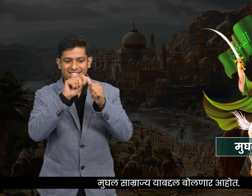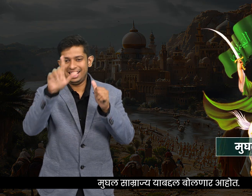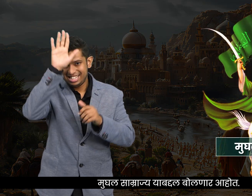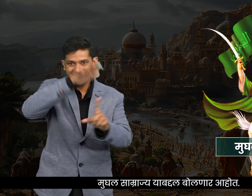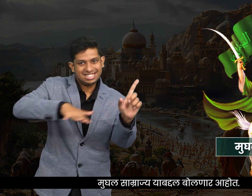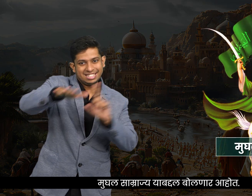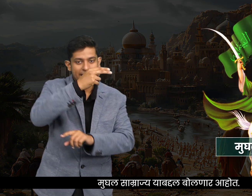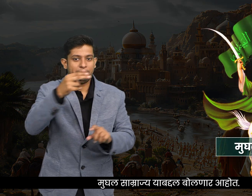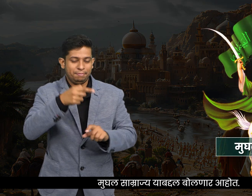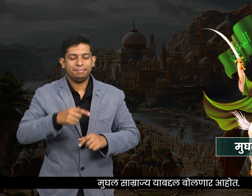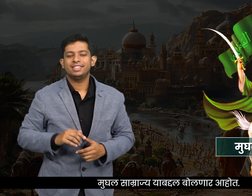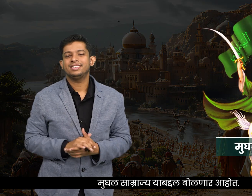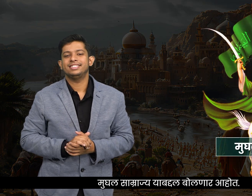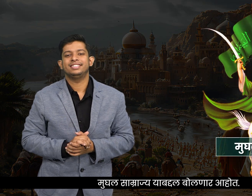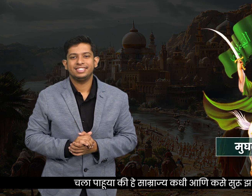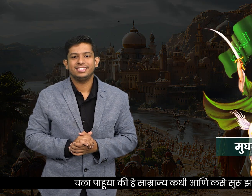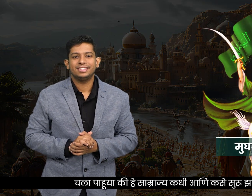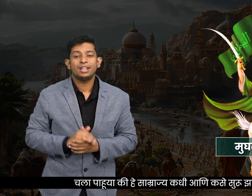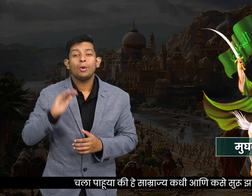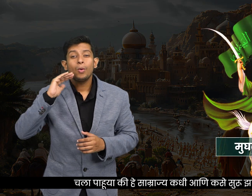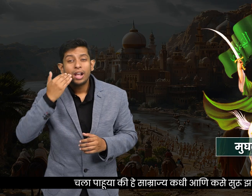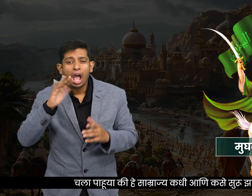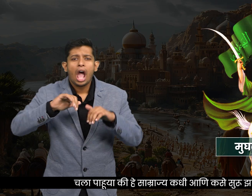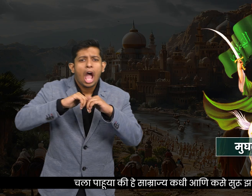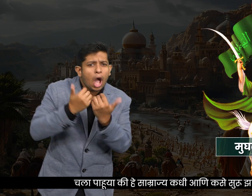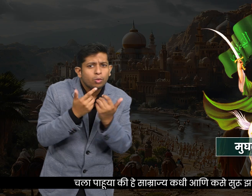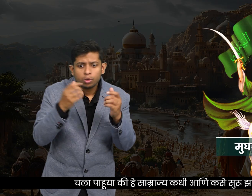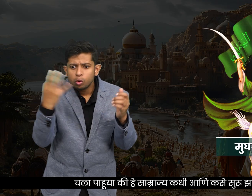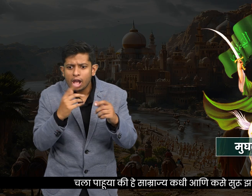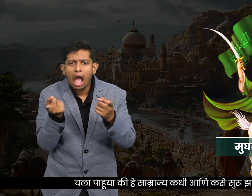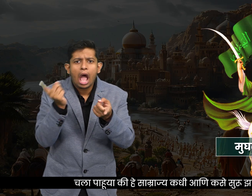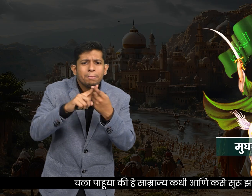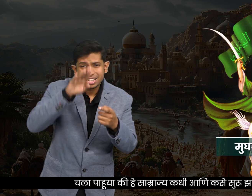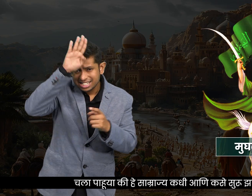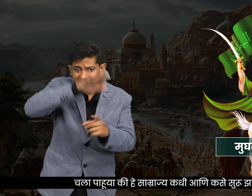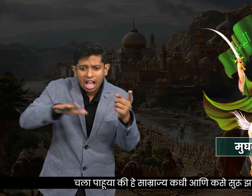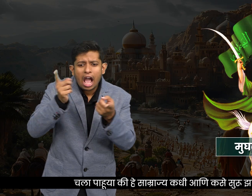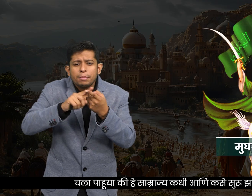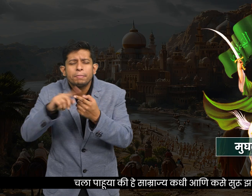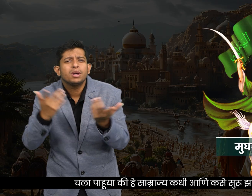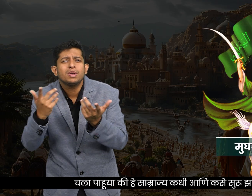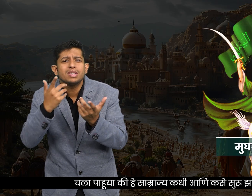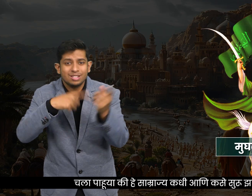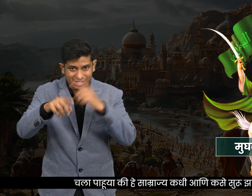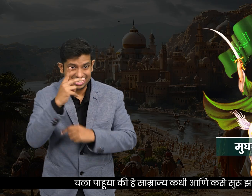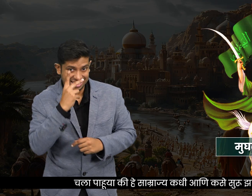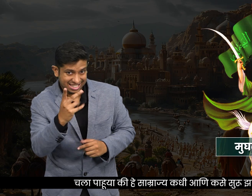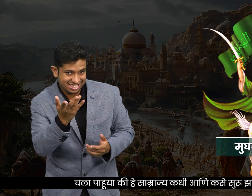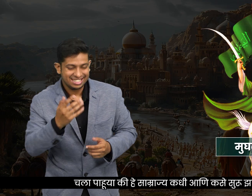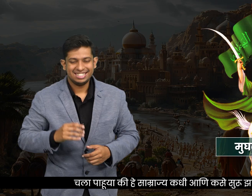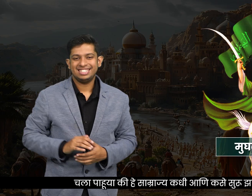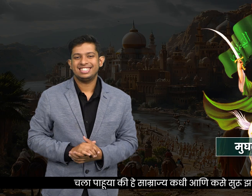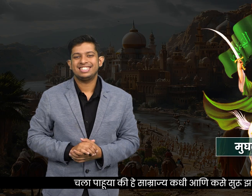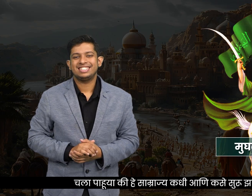याबद्दल बोलणार आहोत. चला पाहूया की हे साम्राज्य कधी आणि कसे